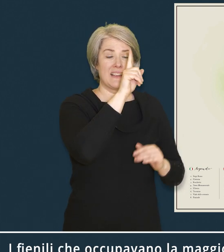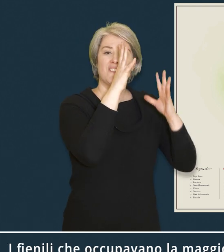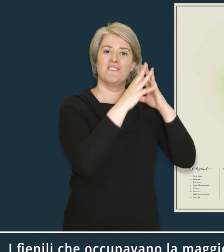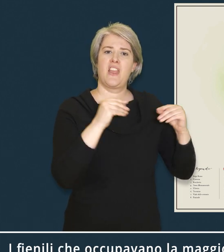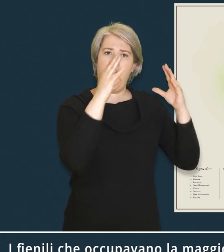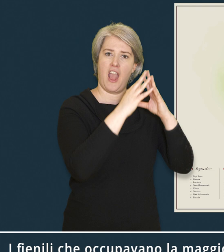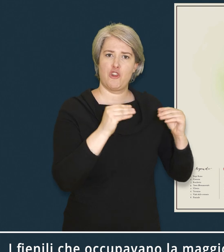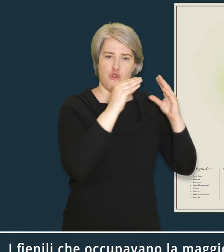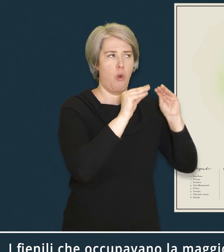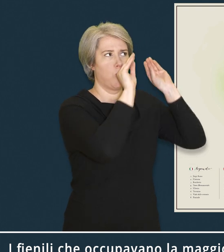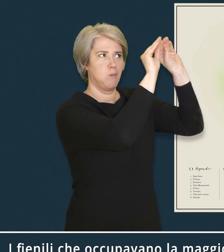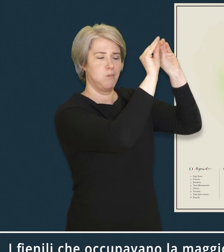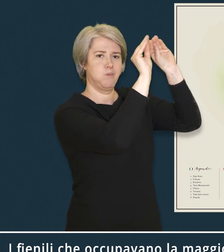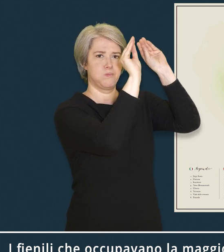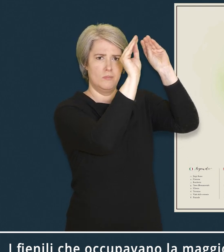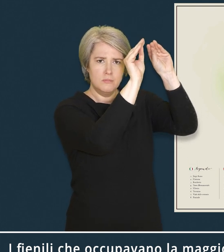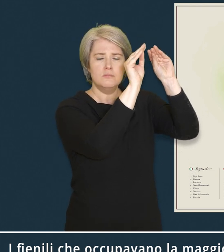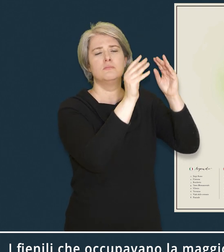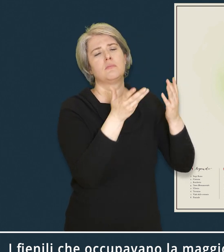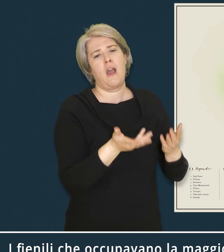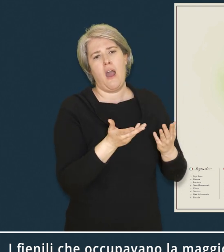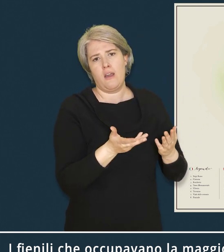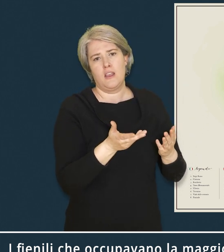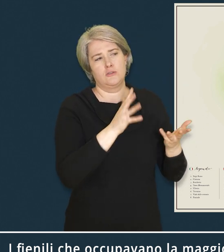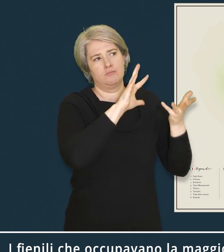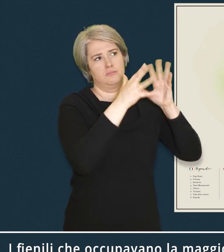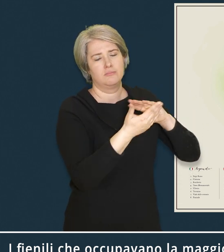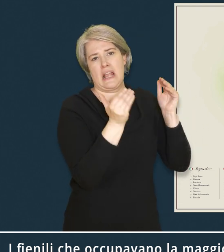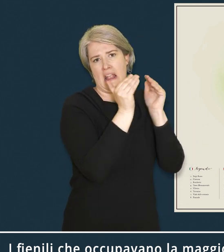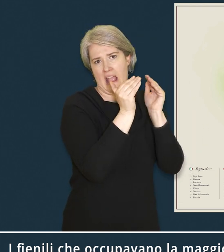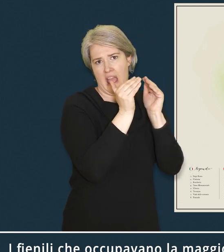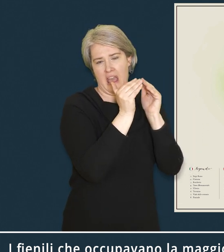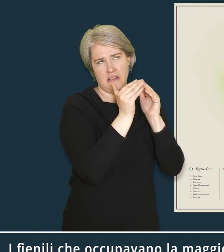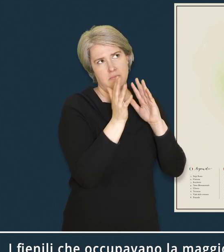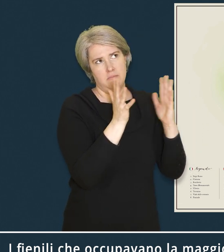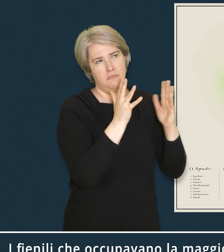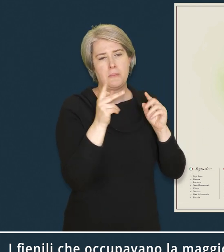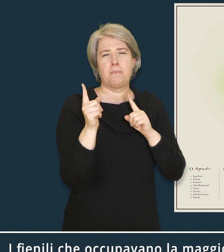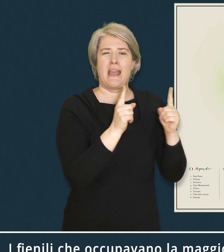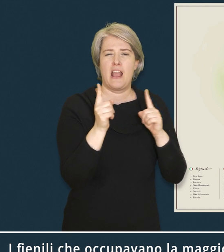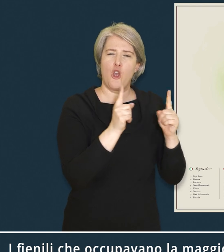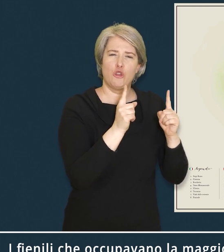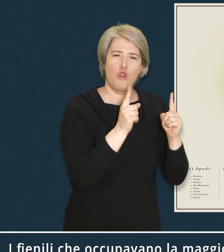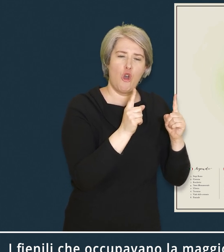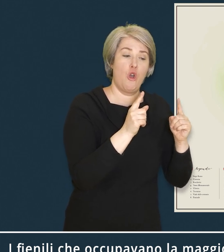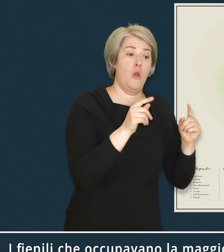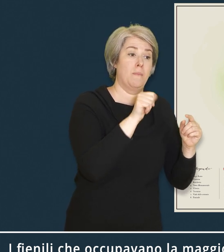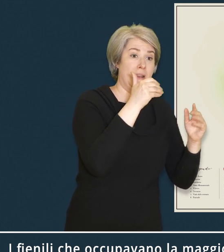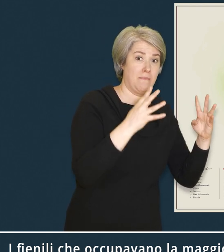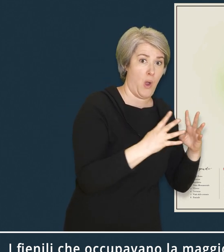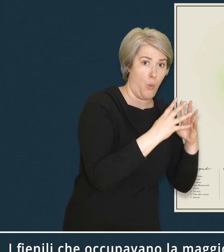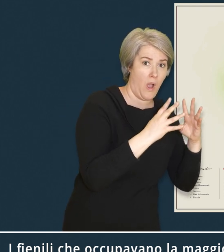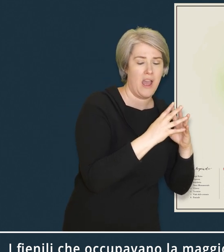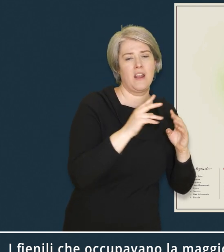I fienili che occupavano la maggior parte del primo piano dell'edificio sono stati resi abitabili fra le due